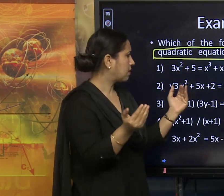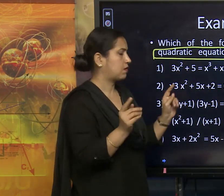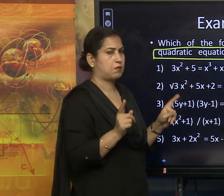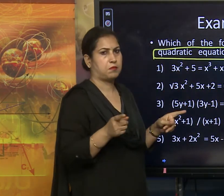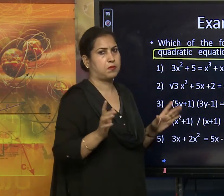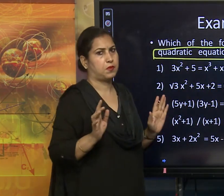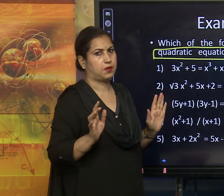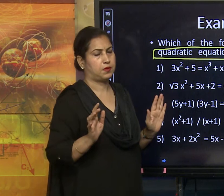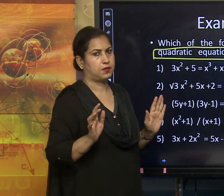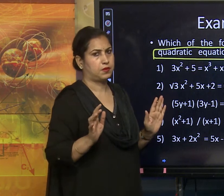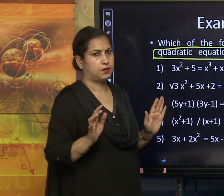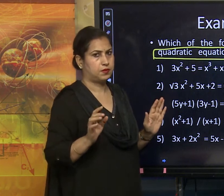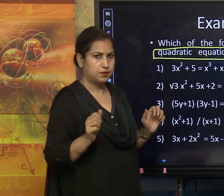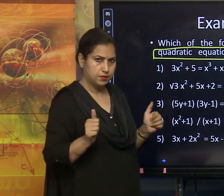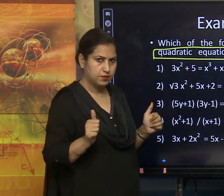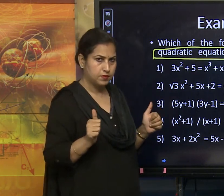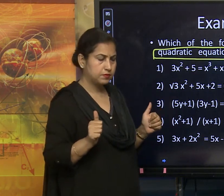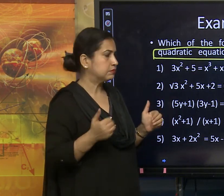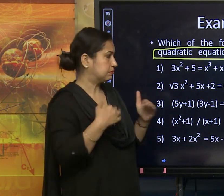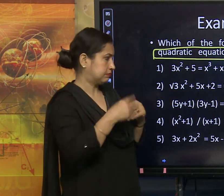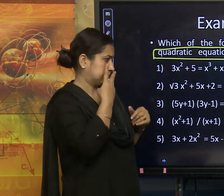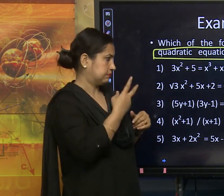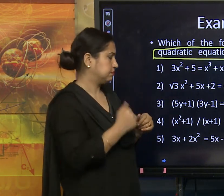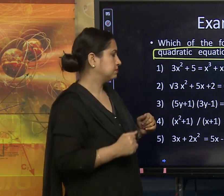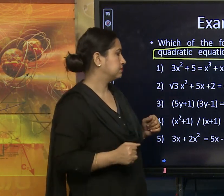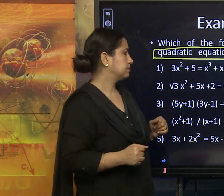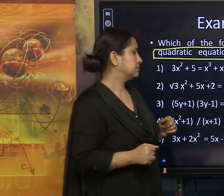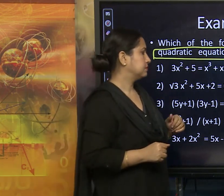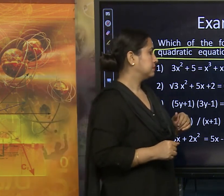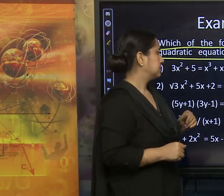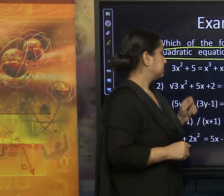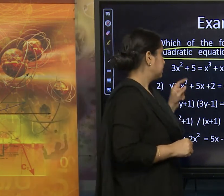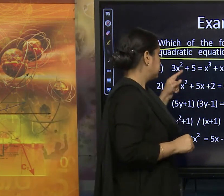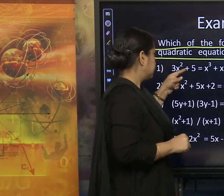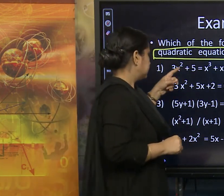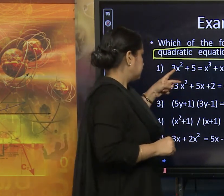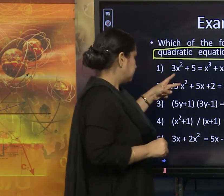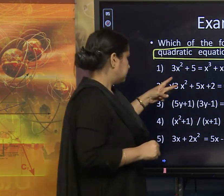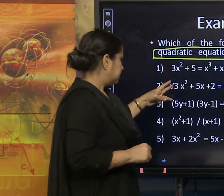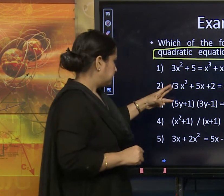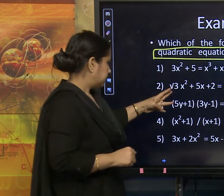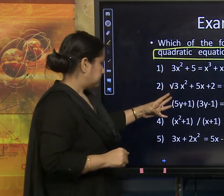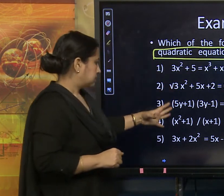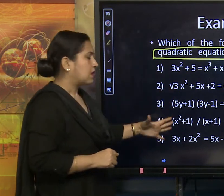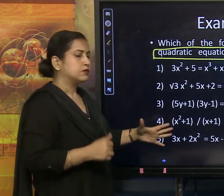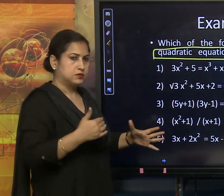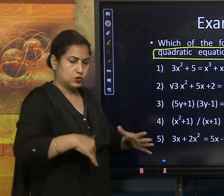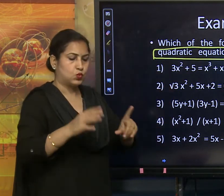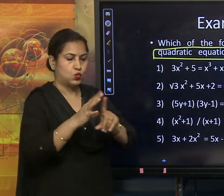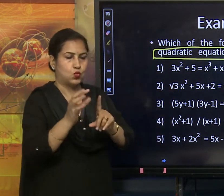इसकी तुलना हमें इस इक्वेशन से करनी है। अब यहाँ देखिए 5 इक्वेशंस हैं,